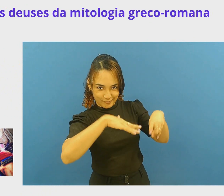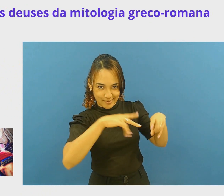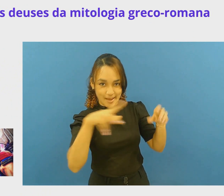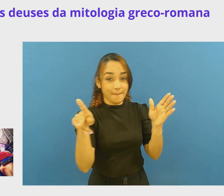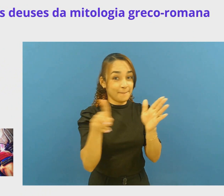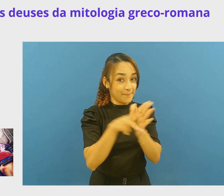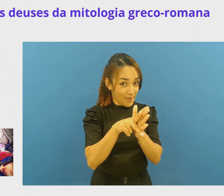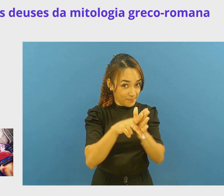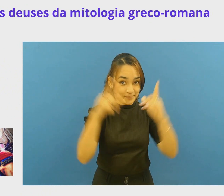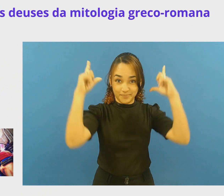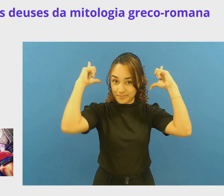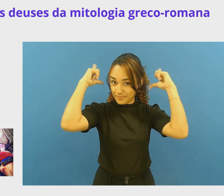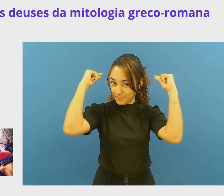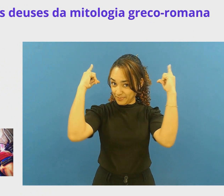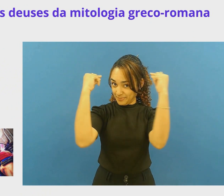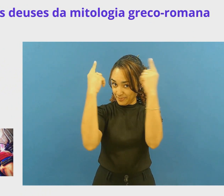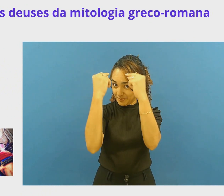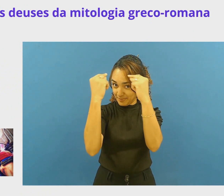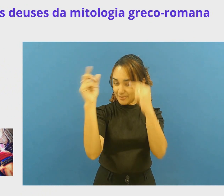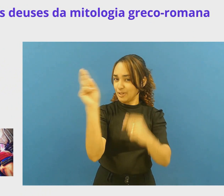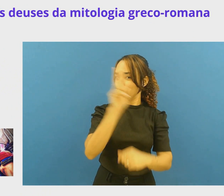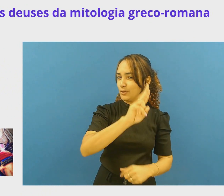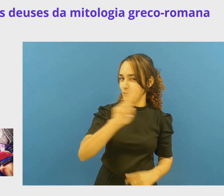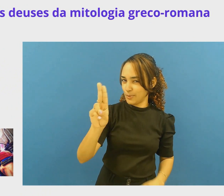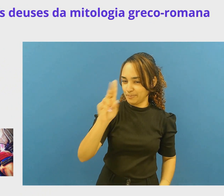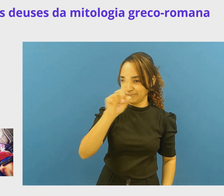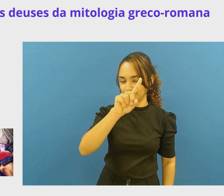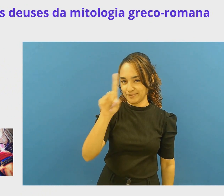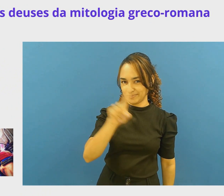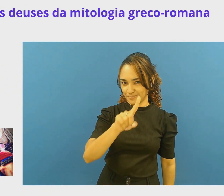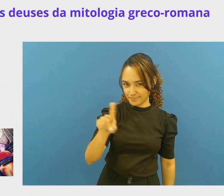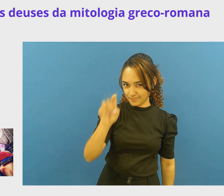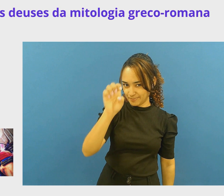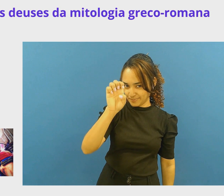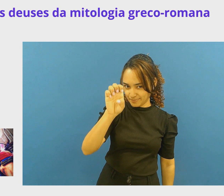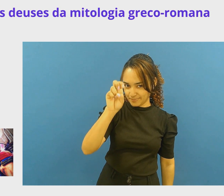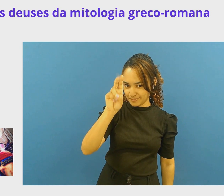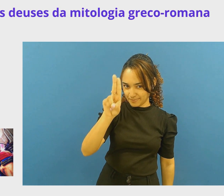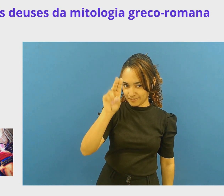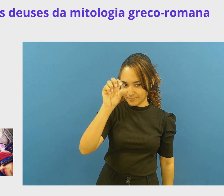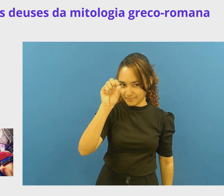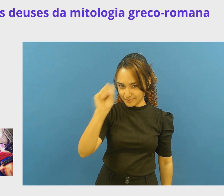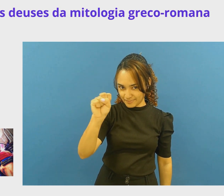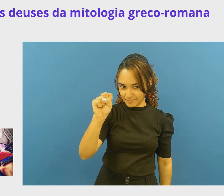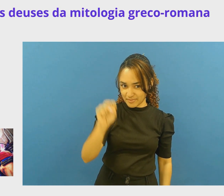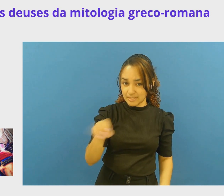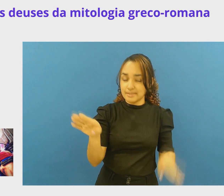Um outro exemplo de deus da mitologia grega